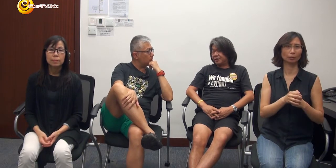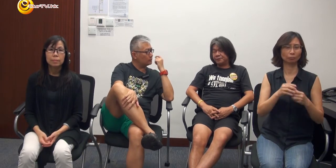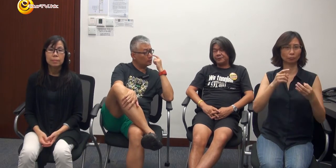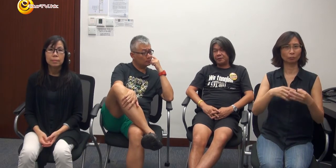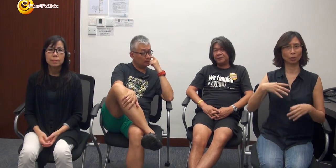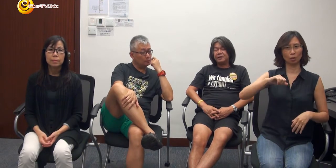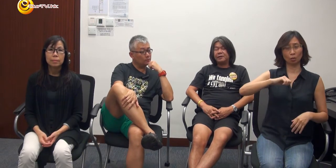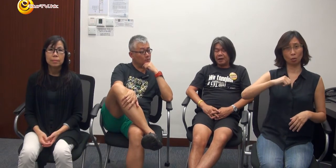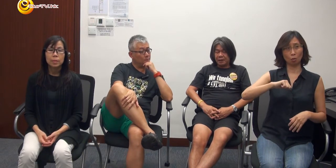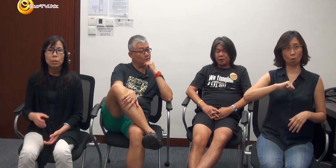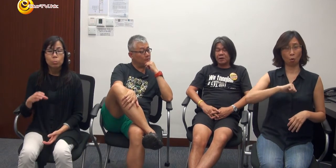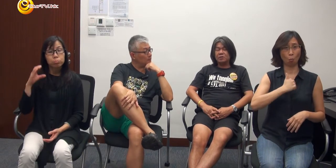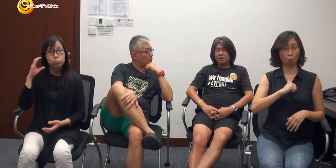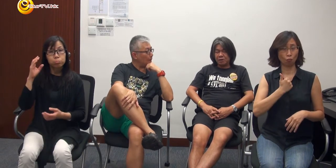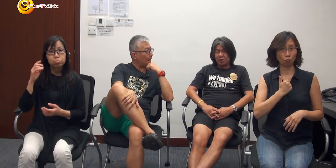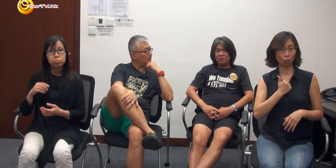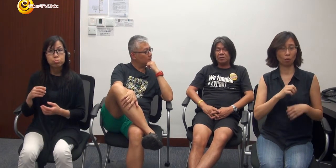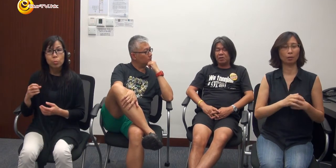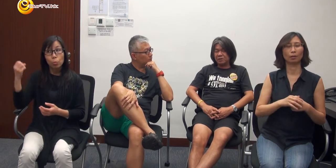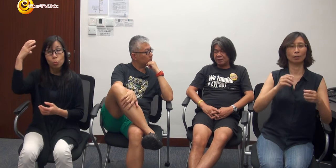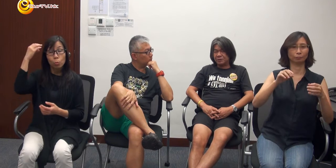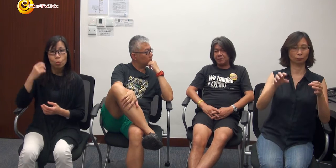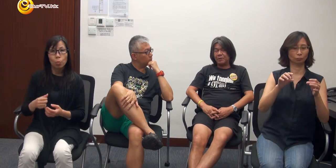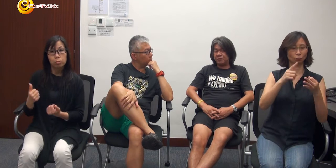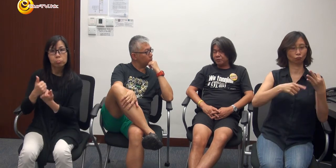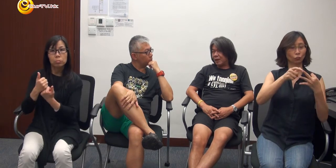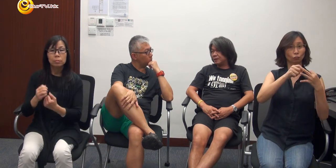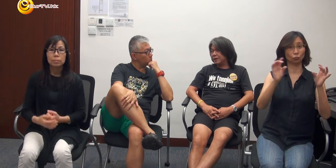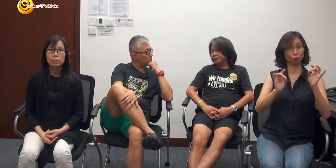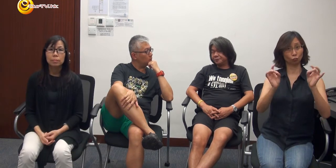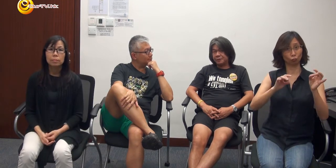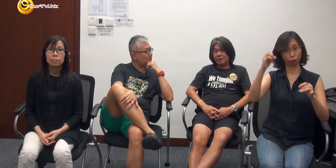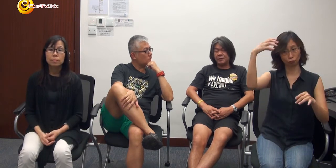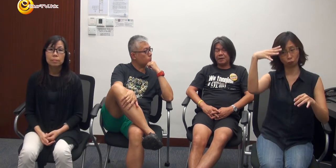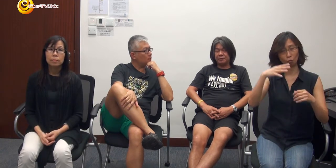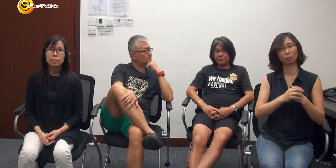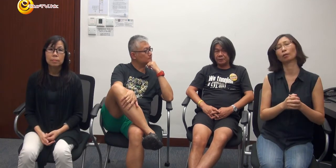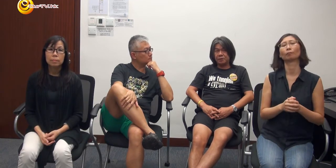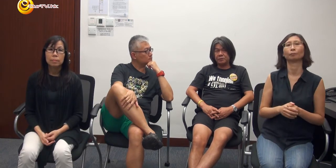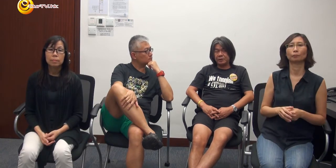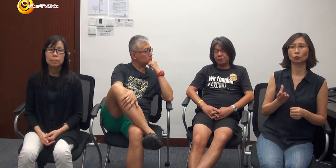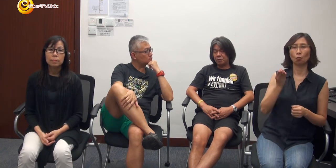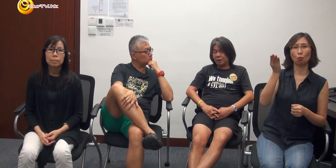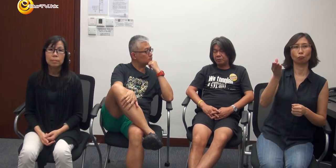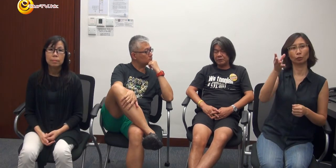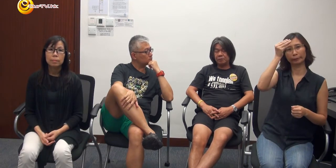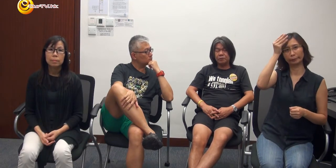張德江撐佢啊嘛，原來呢份嘢。 張德江向習近平負責嘅啫。 係啊。 係嘛，即係向政治局常委同埋習近平負責